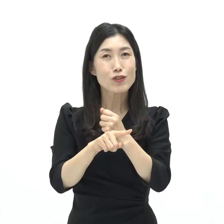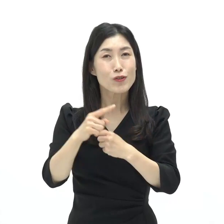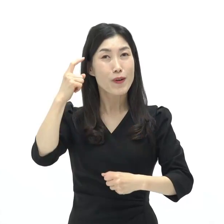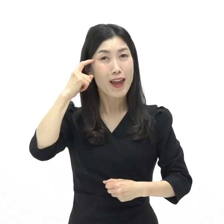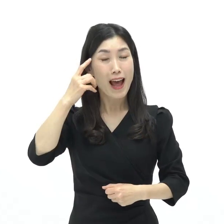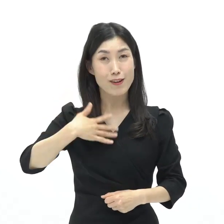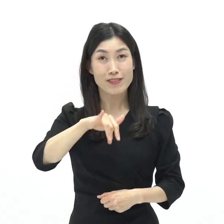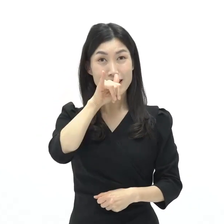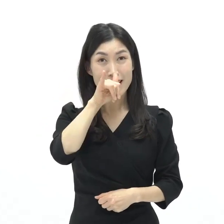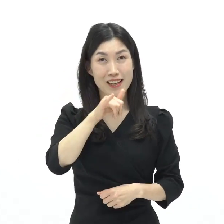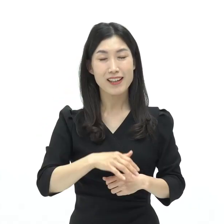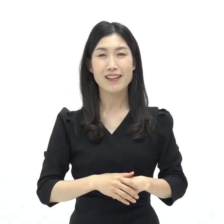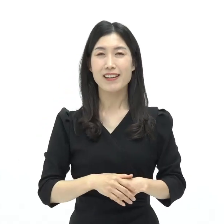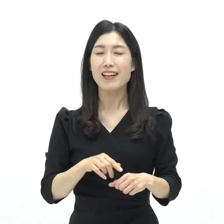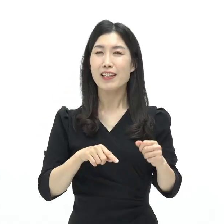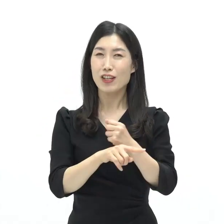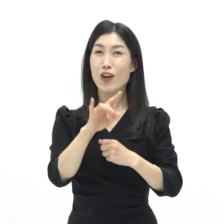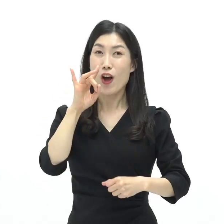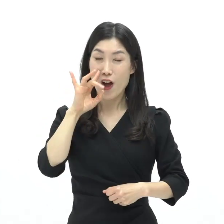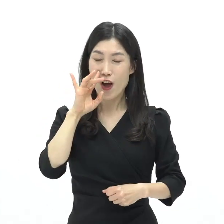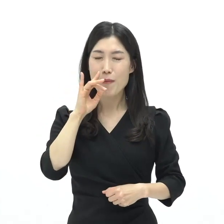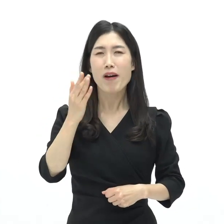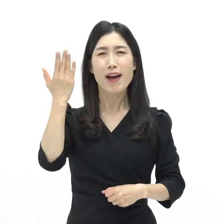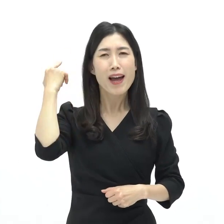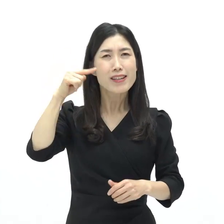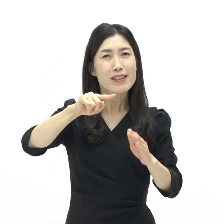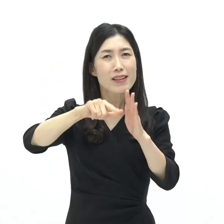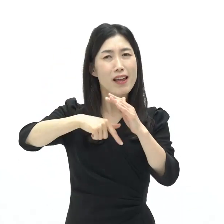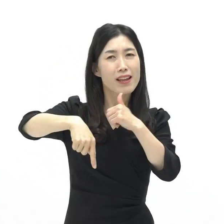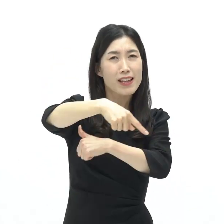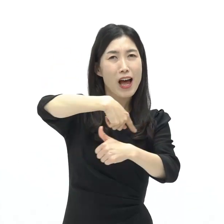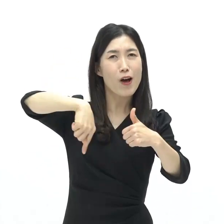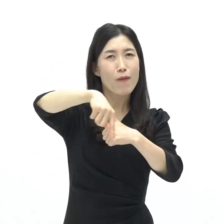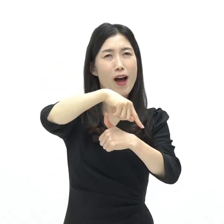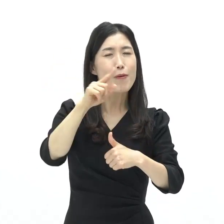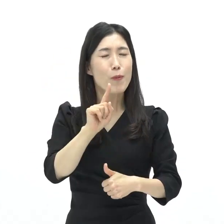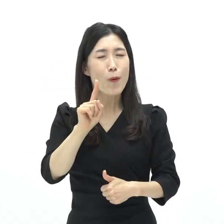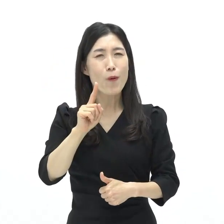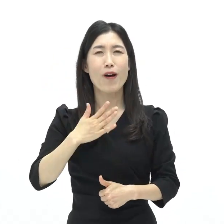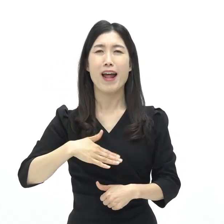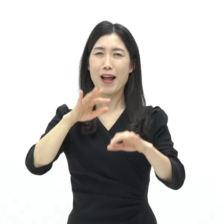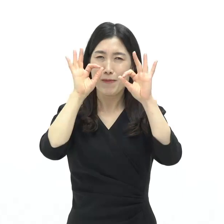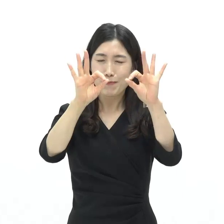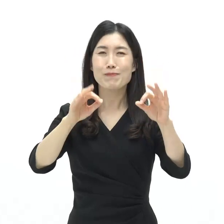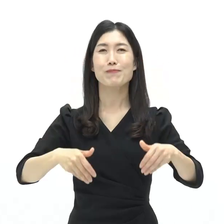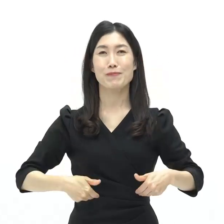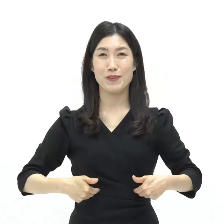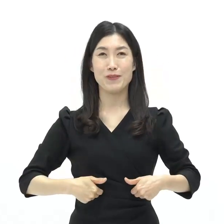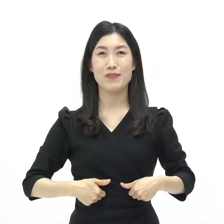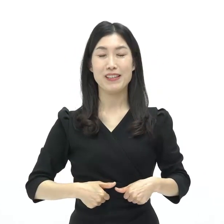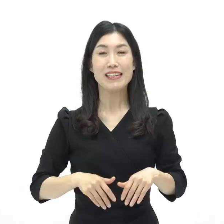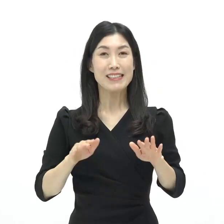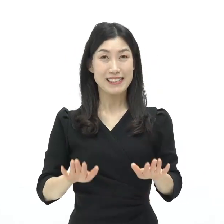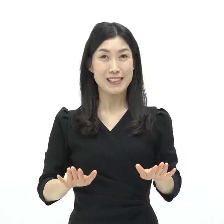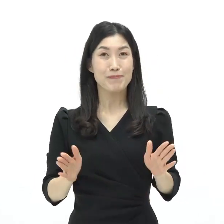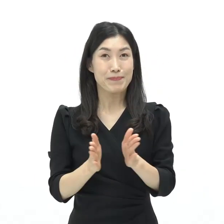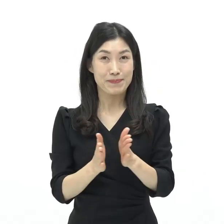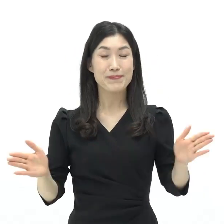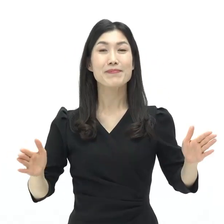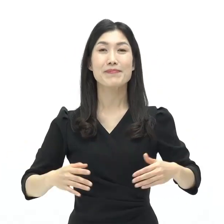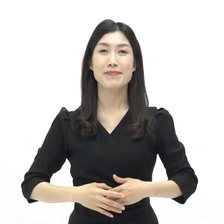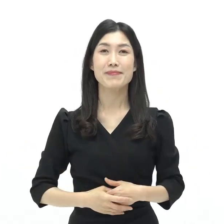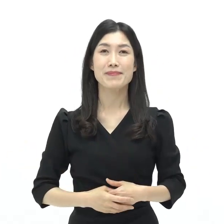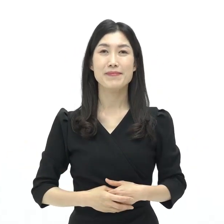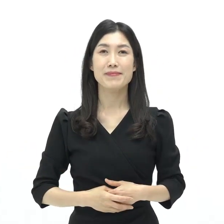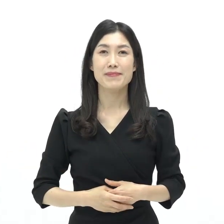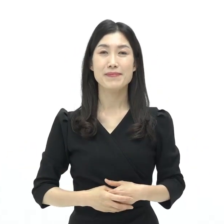알고 있나요? 그 이유를 알기 위해서는 6.25가 시작된 시기를 살펴봐야 하는데요. 지금부터 그 이야기를